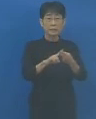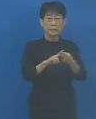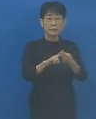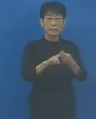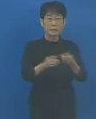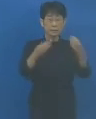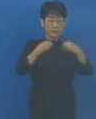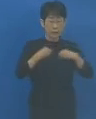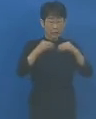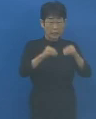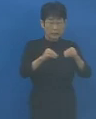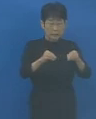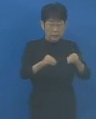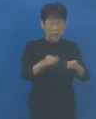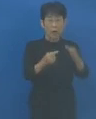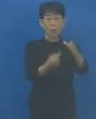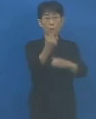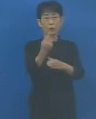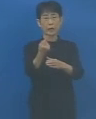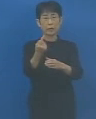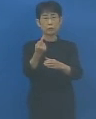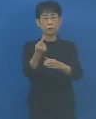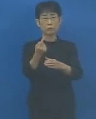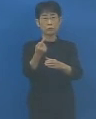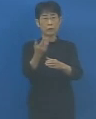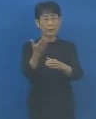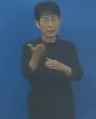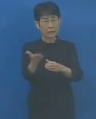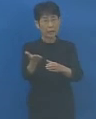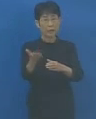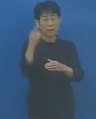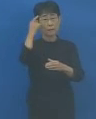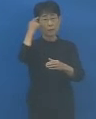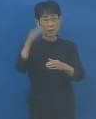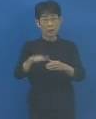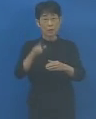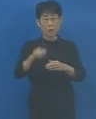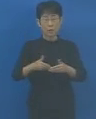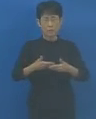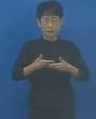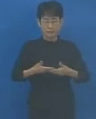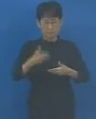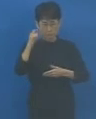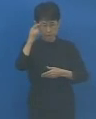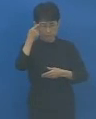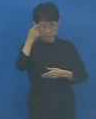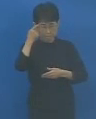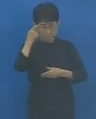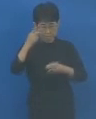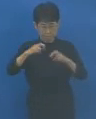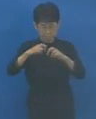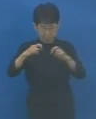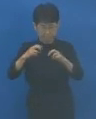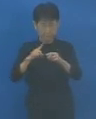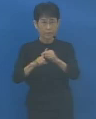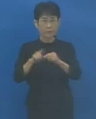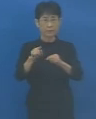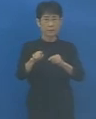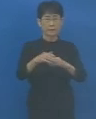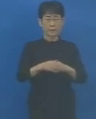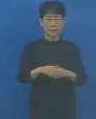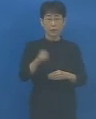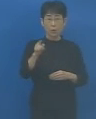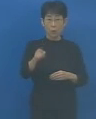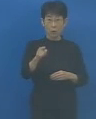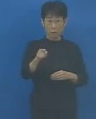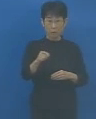ね起こっているのではないかと思われ、これを今、慎重に今調査をしているところです。でかなり